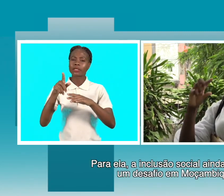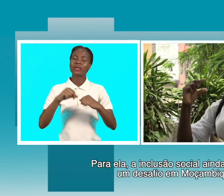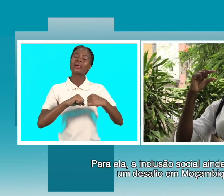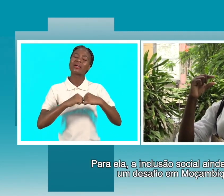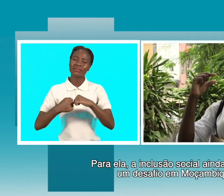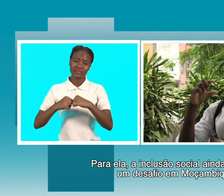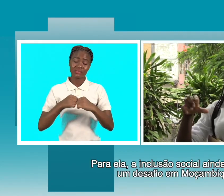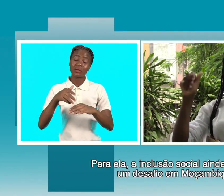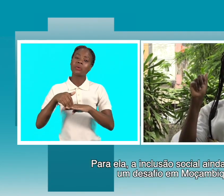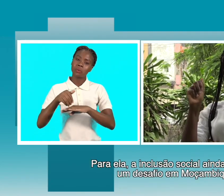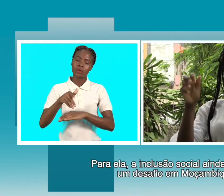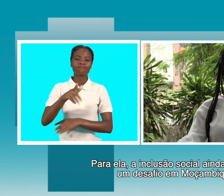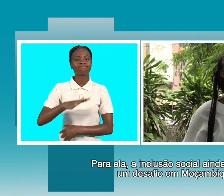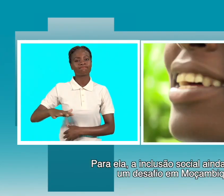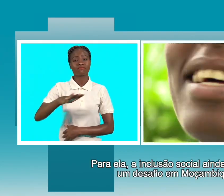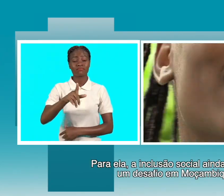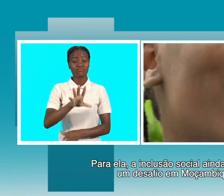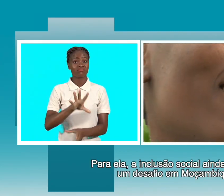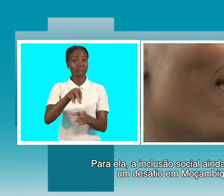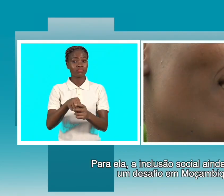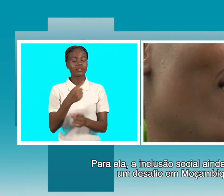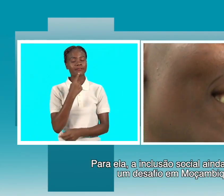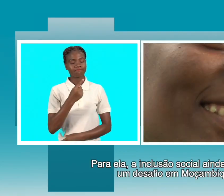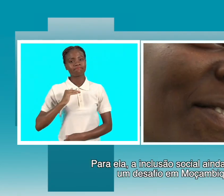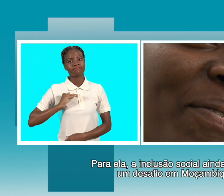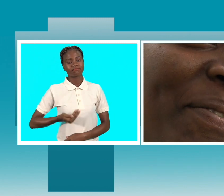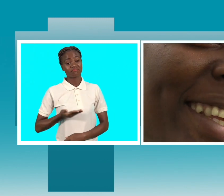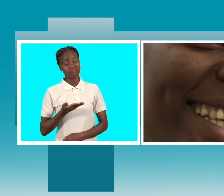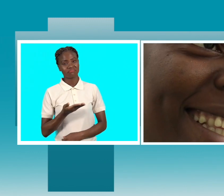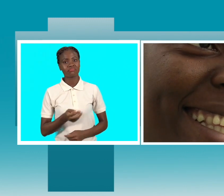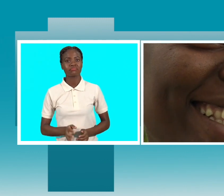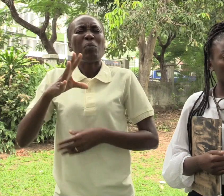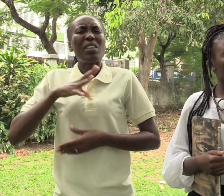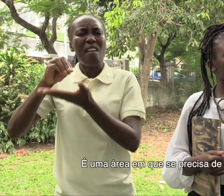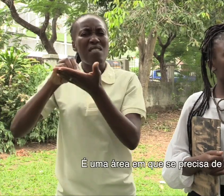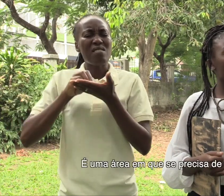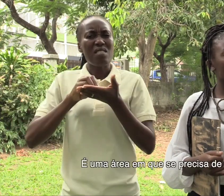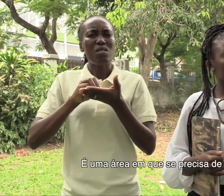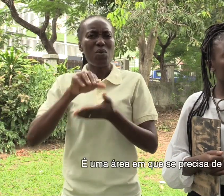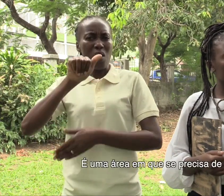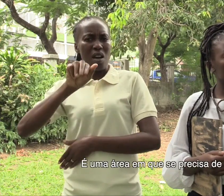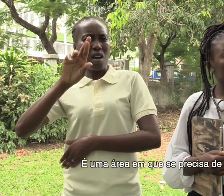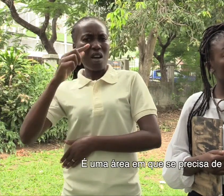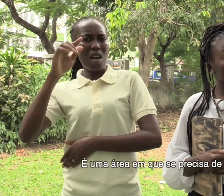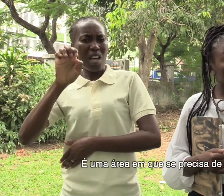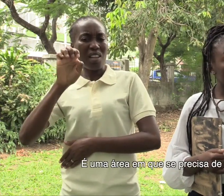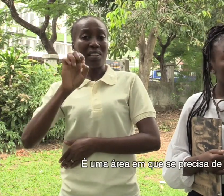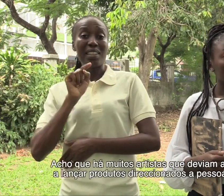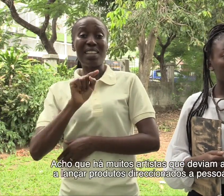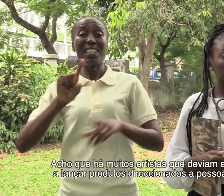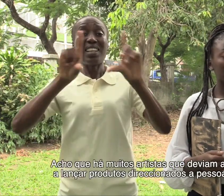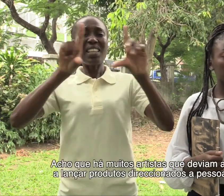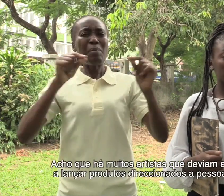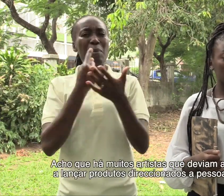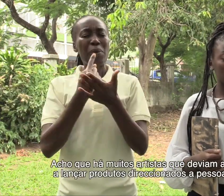Para ela, a inclusão social continua um desafio em Moçambique. É uma área que ainda precisa se fazer muito.